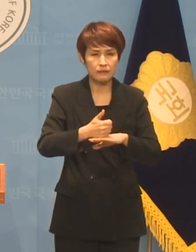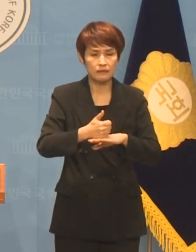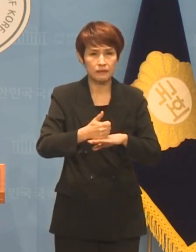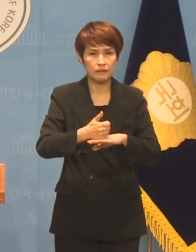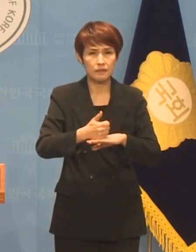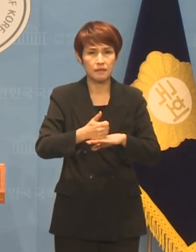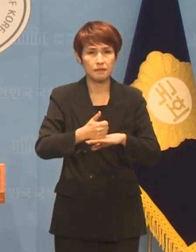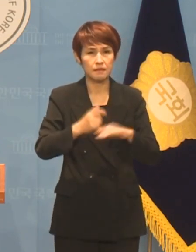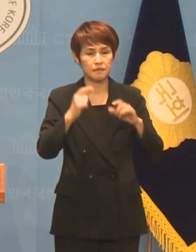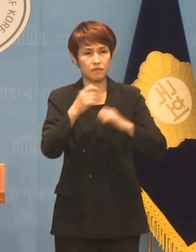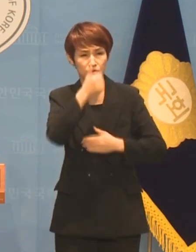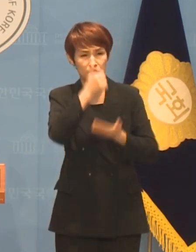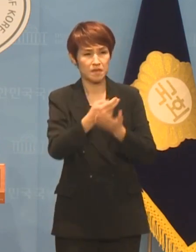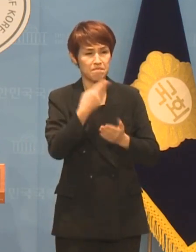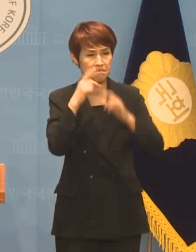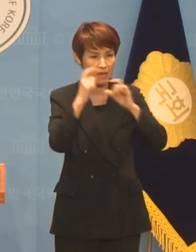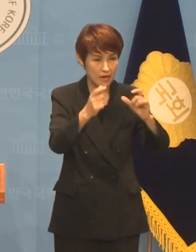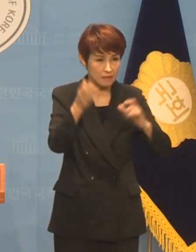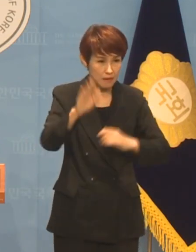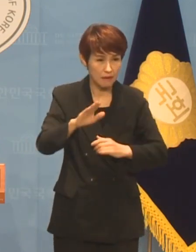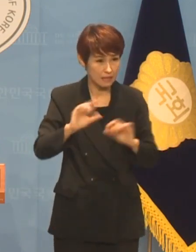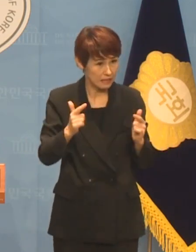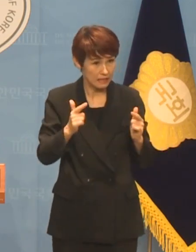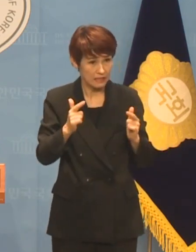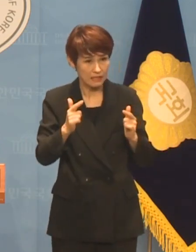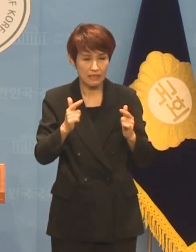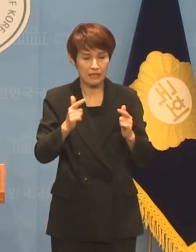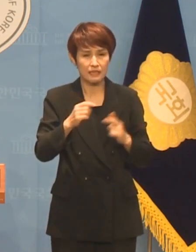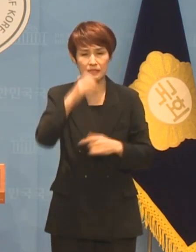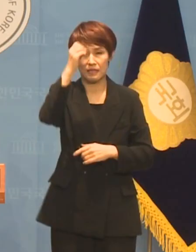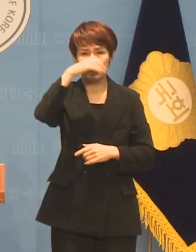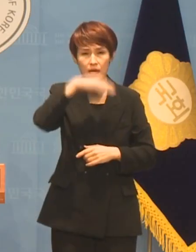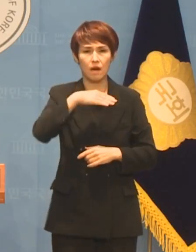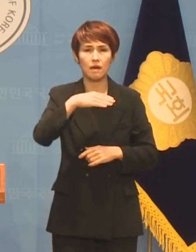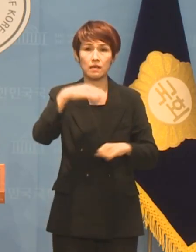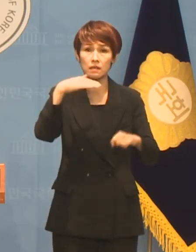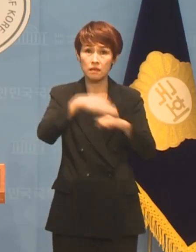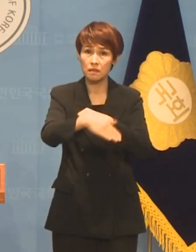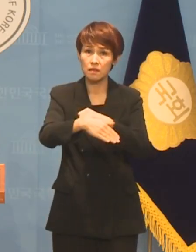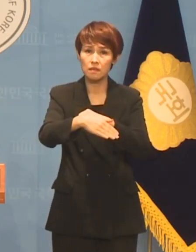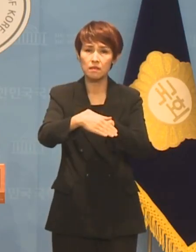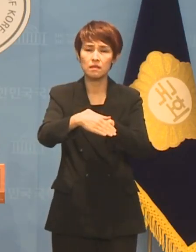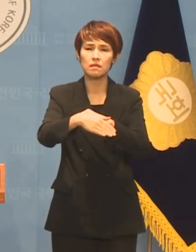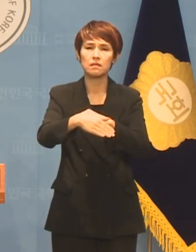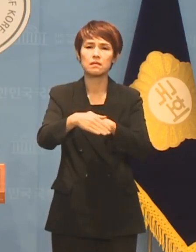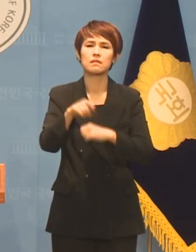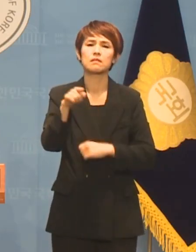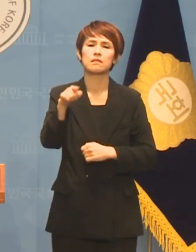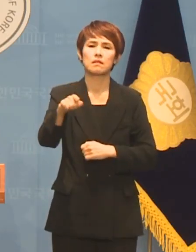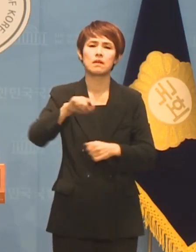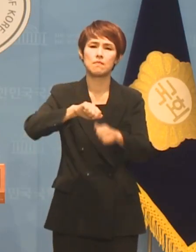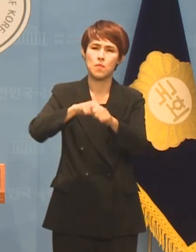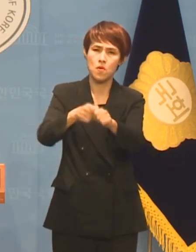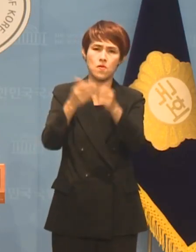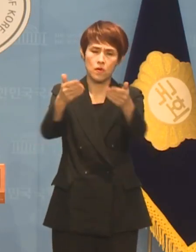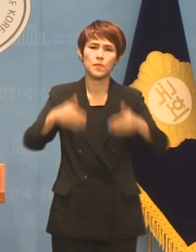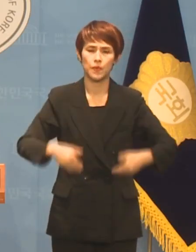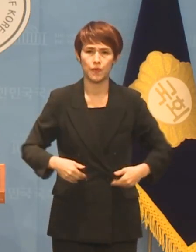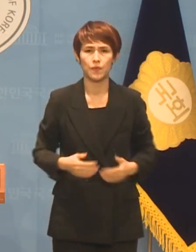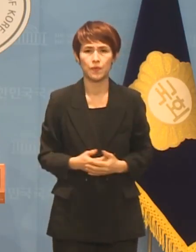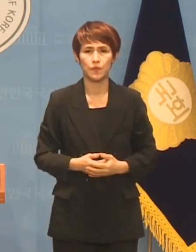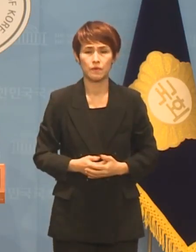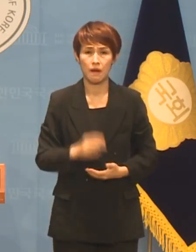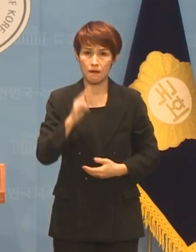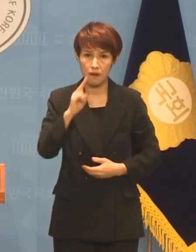대해서는 반드시 엄중한 처벌이 가해져야만 공정한 사회가 될 수